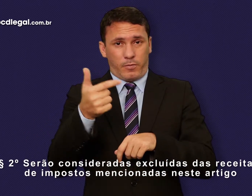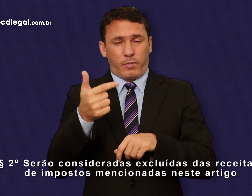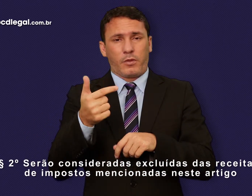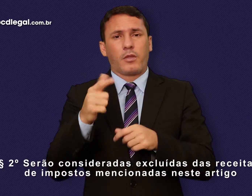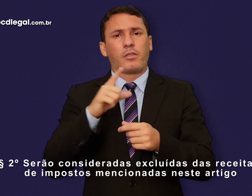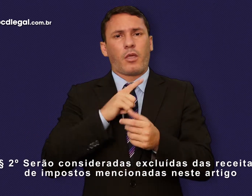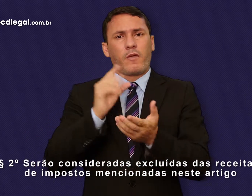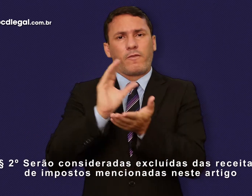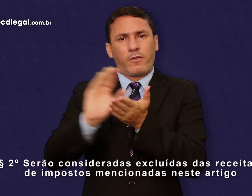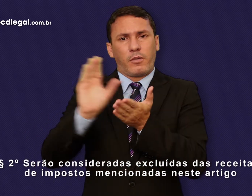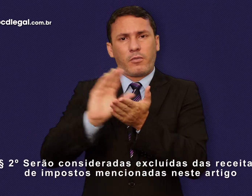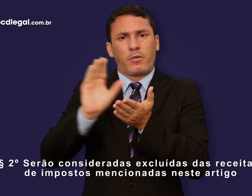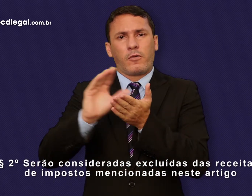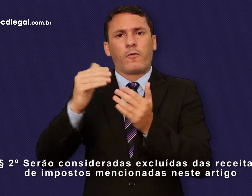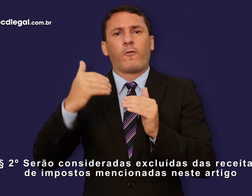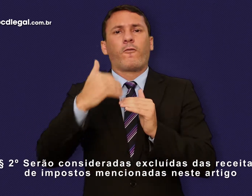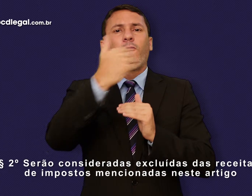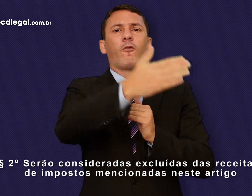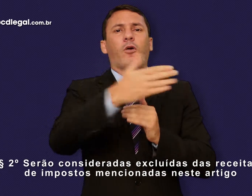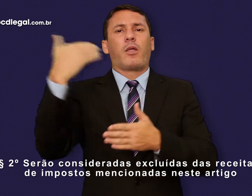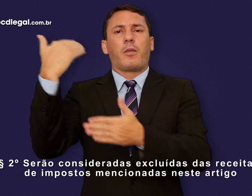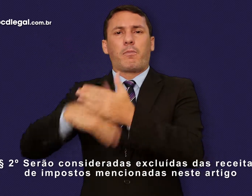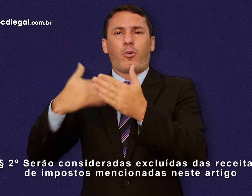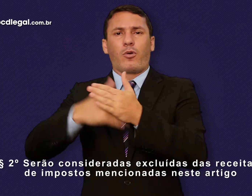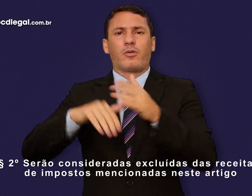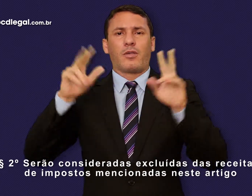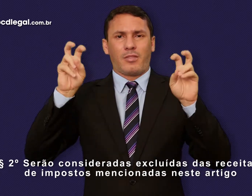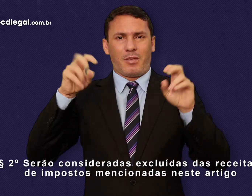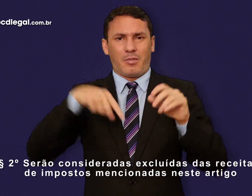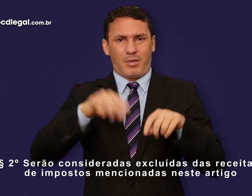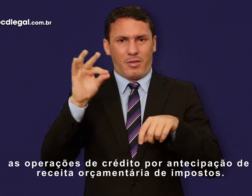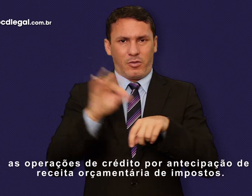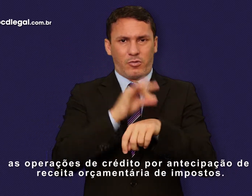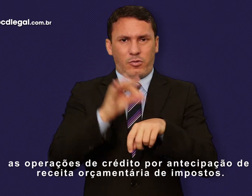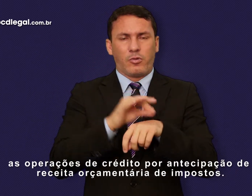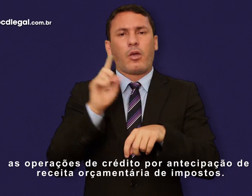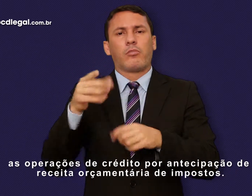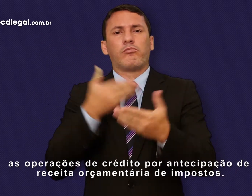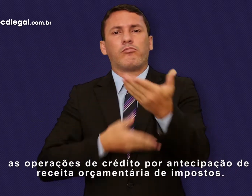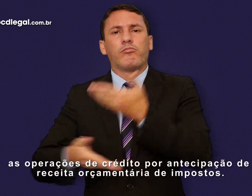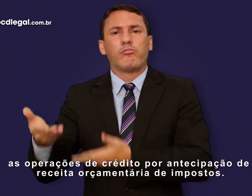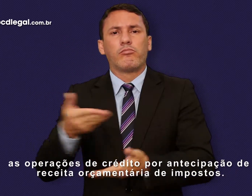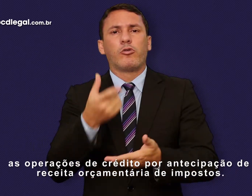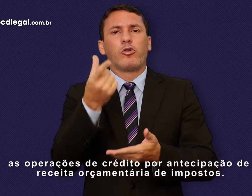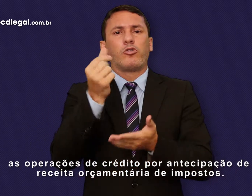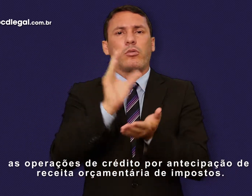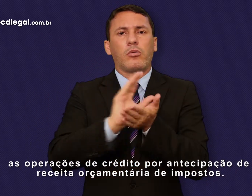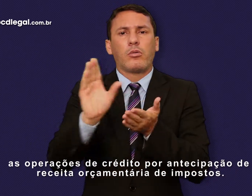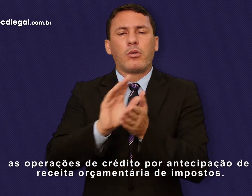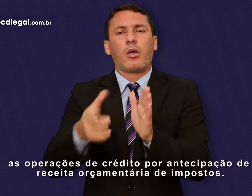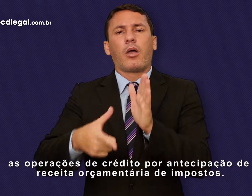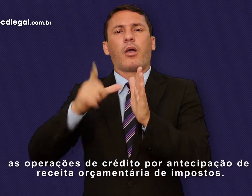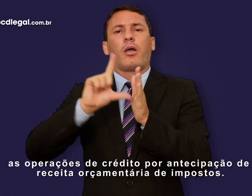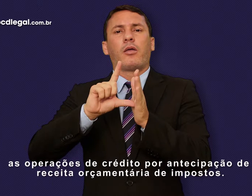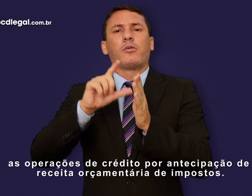consideradas excluídas das receitas de impostos mencionadas neste artigo as operações de crédito por antecipação de receita